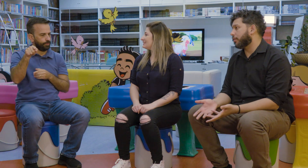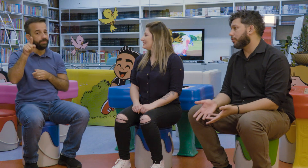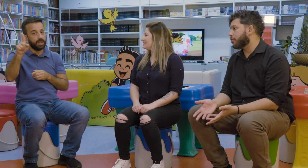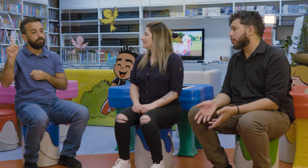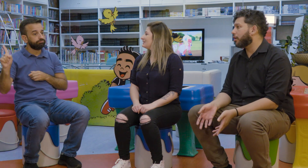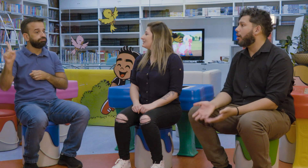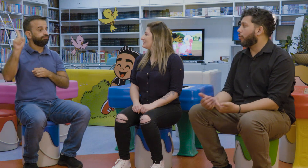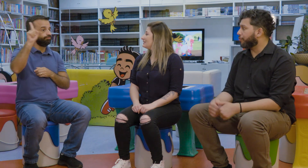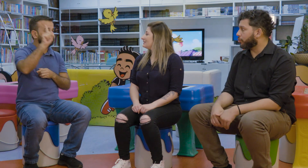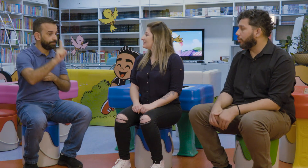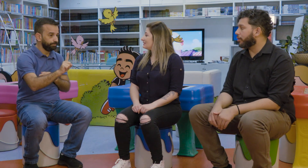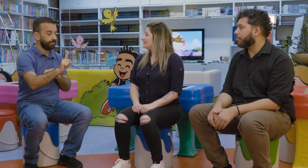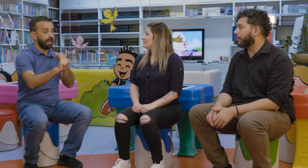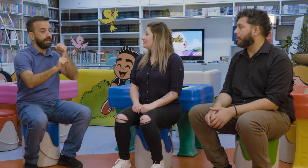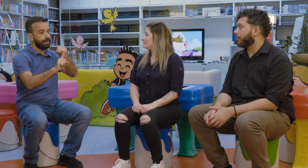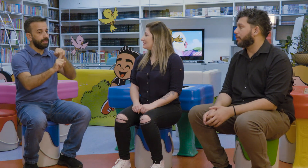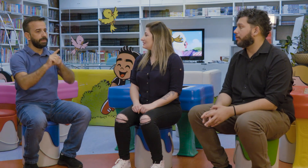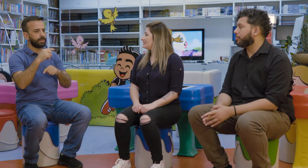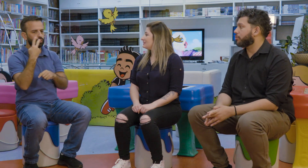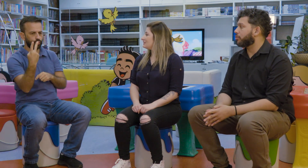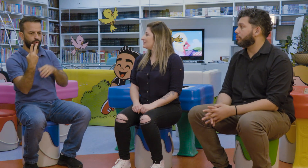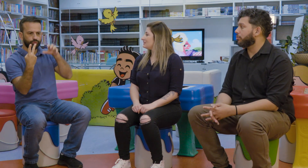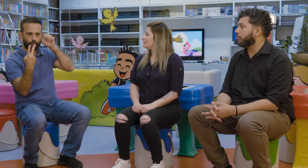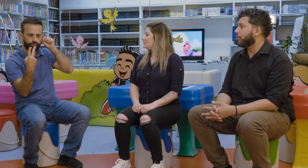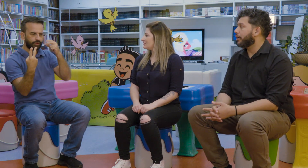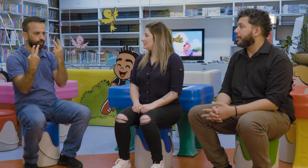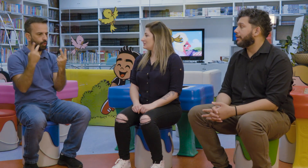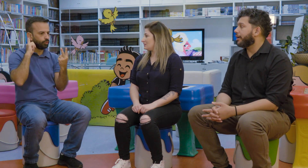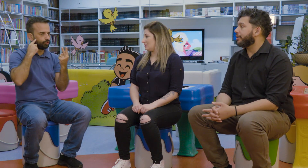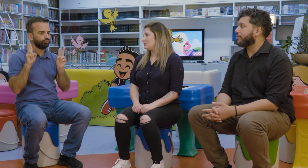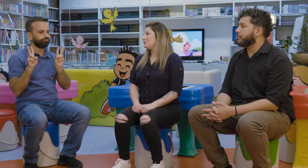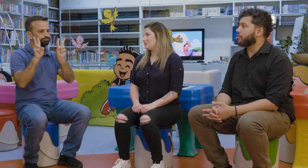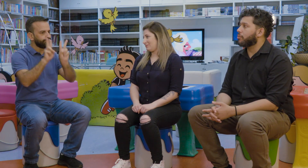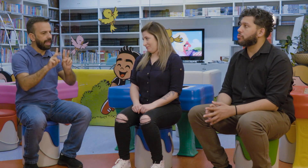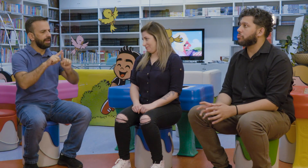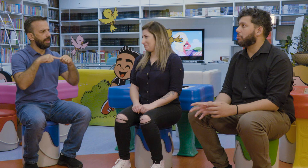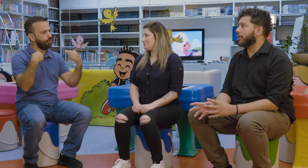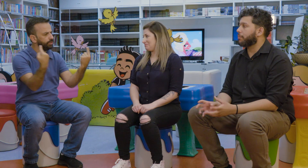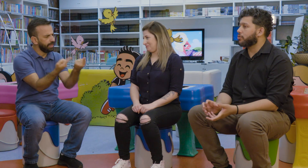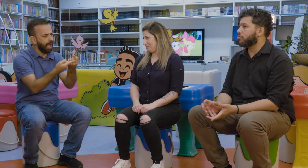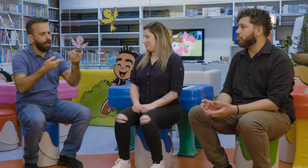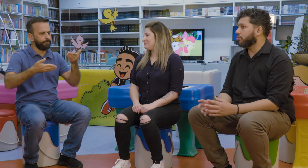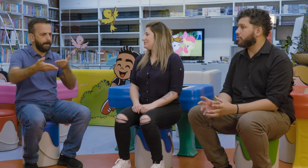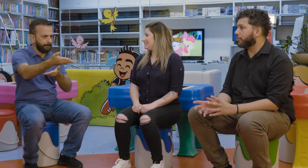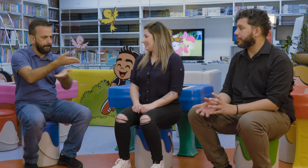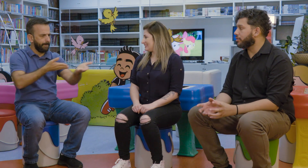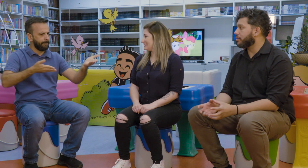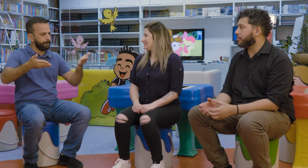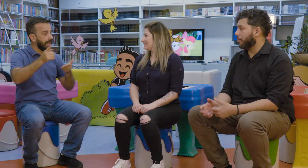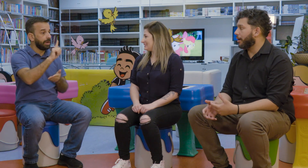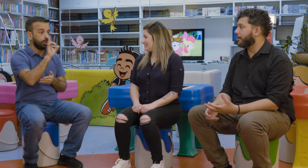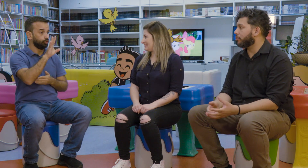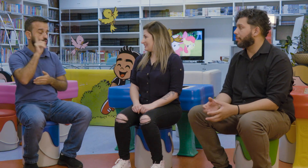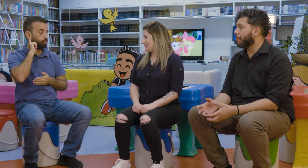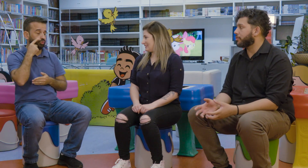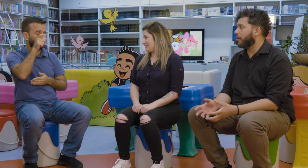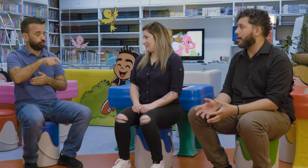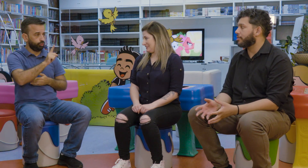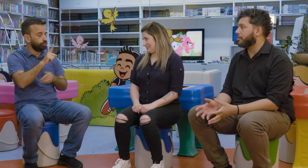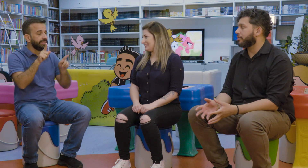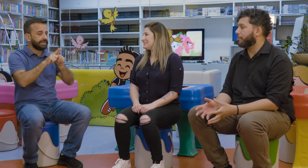entrou em contato com a Derdic, convidou aqui para o Instituto, e aí nós tínhamos uma equipe de surdos e ouvintes trabalhando